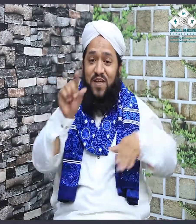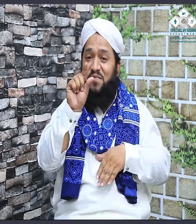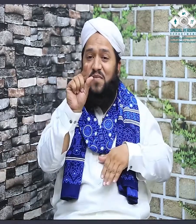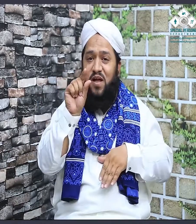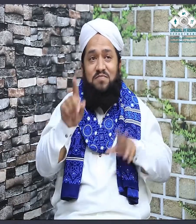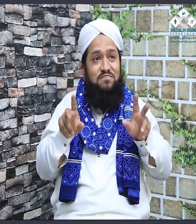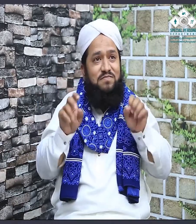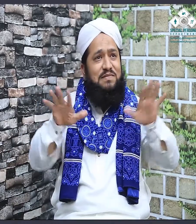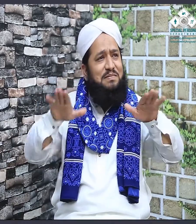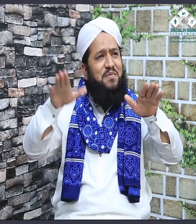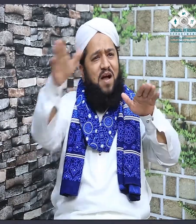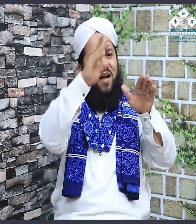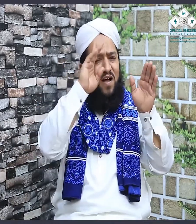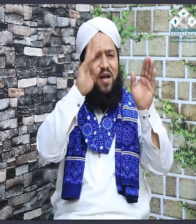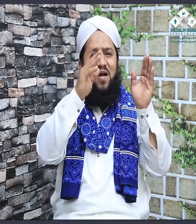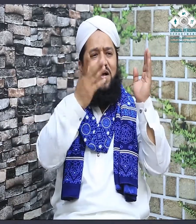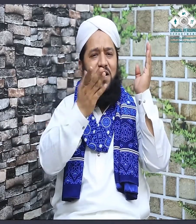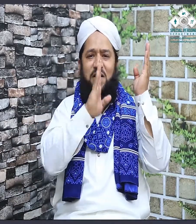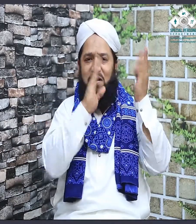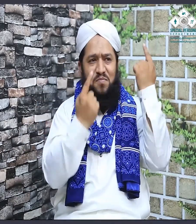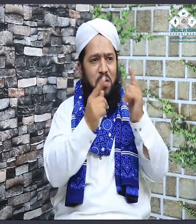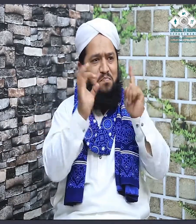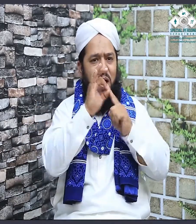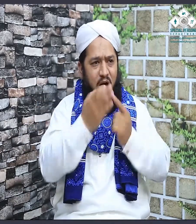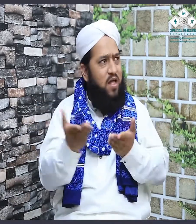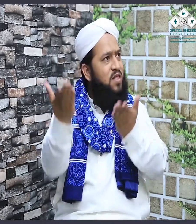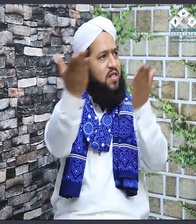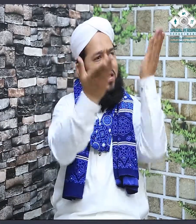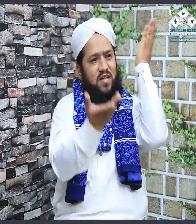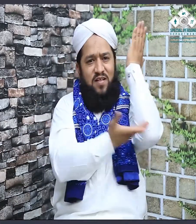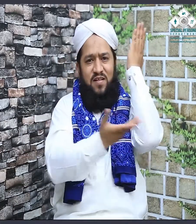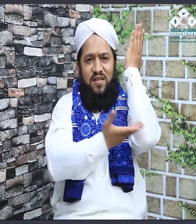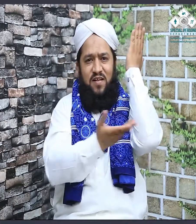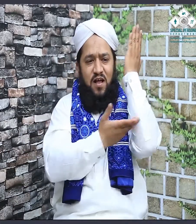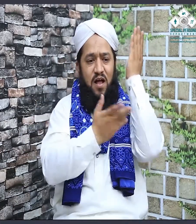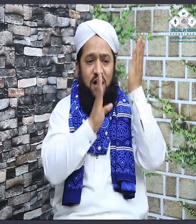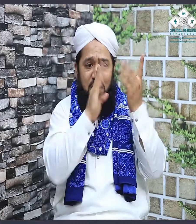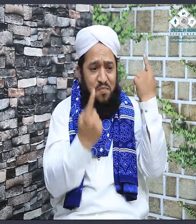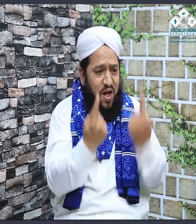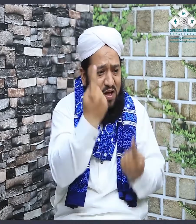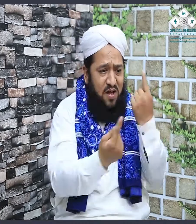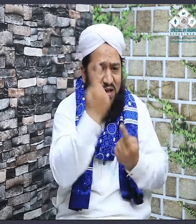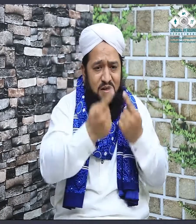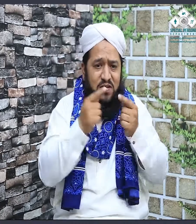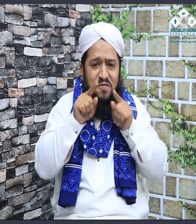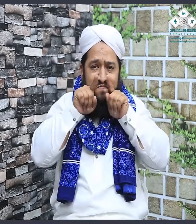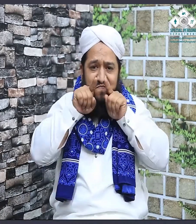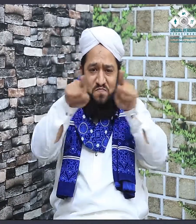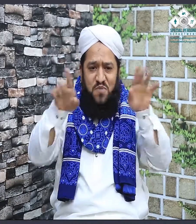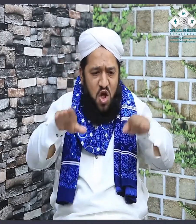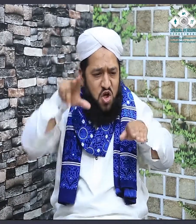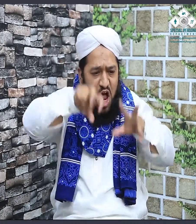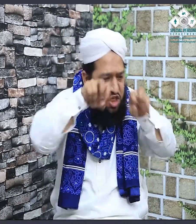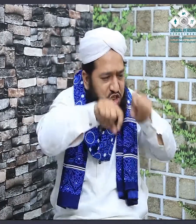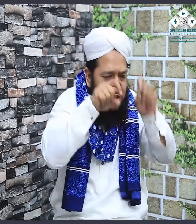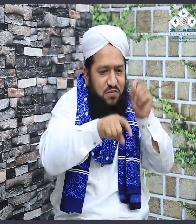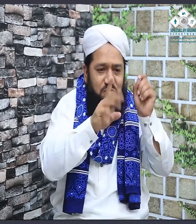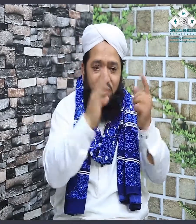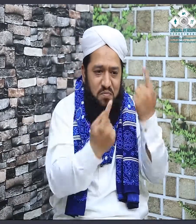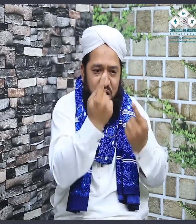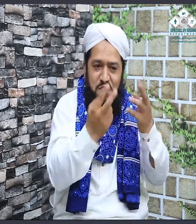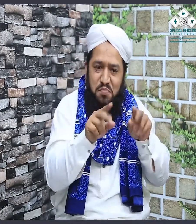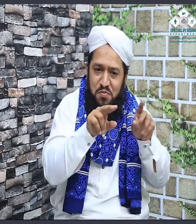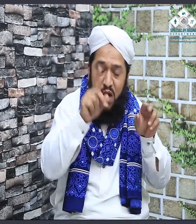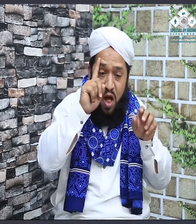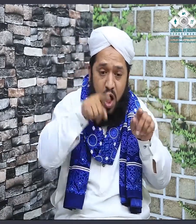جو آج کئی علاقوں پہ پاکستان میں بالخصوص ویڈیوز آپ سوشل میڈیا پہ دیکھ رہے ہوں گے کہ بہت بڑی تعداد میں ٹڈیاں آتی ہیں, یہ صرف ان دنوں میں نہیں ہے,